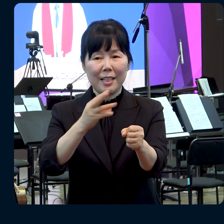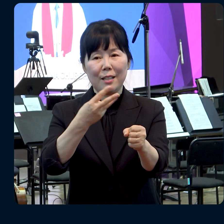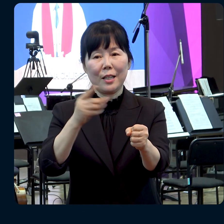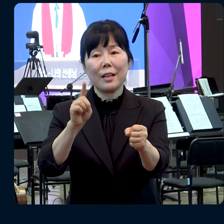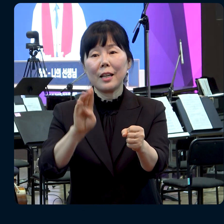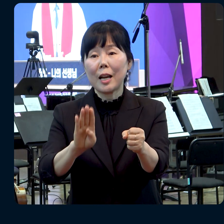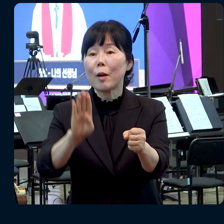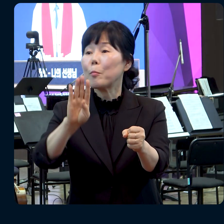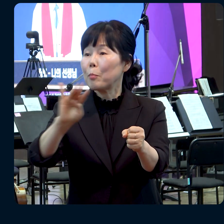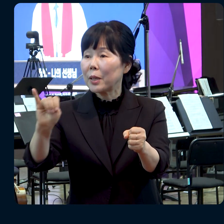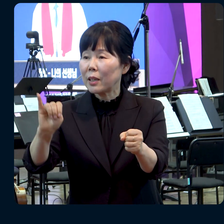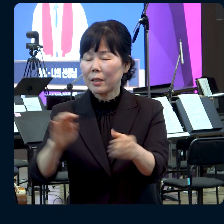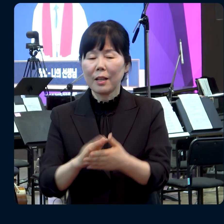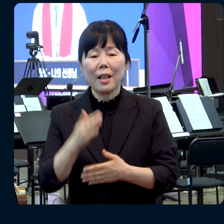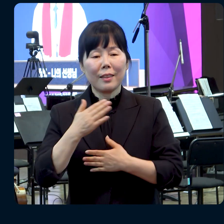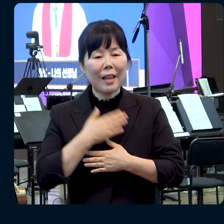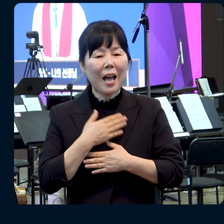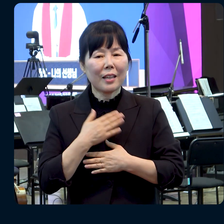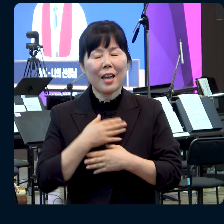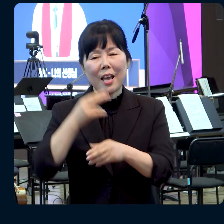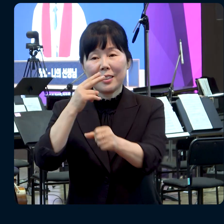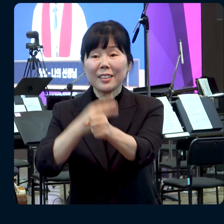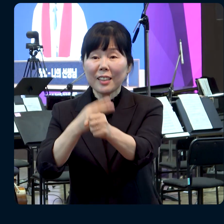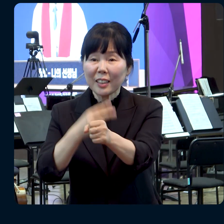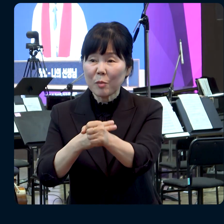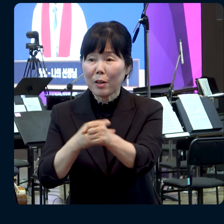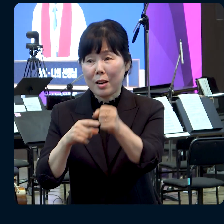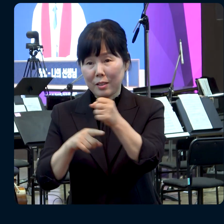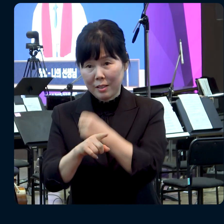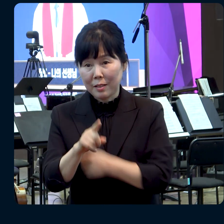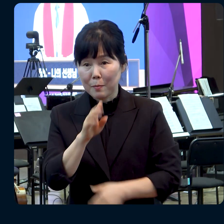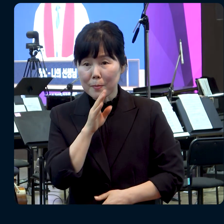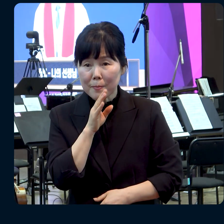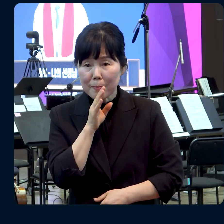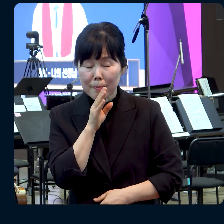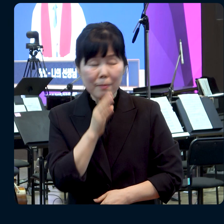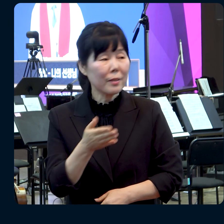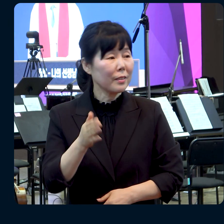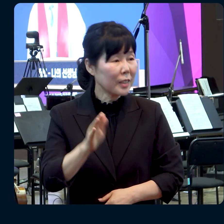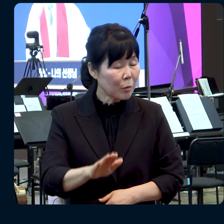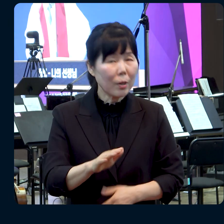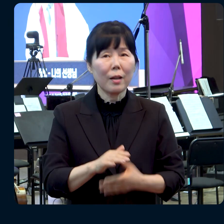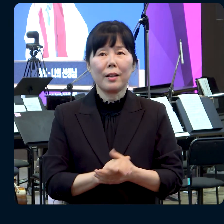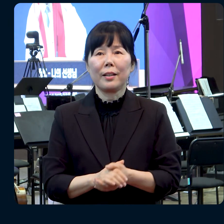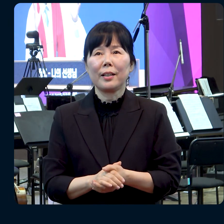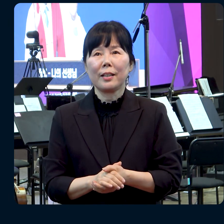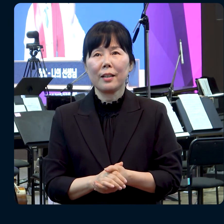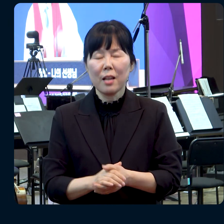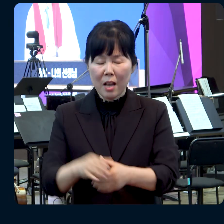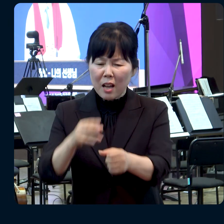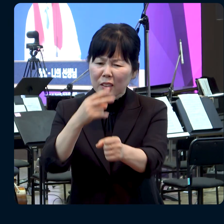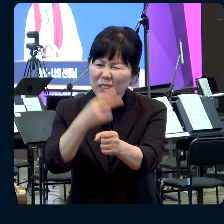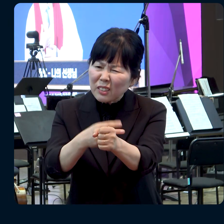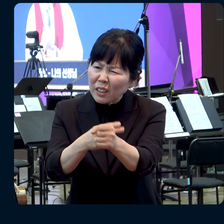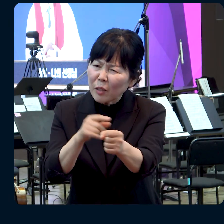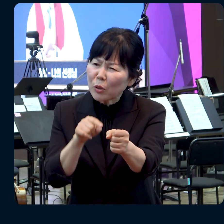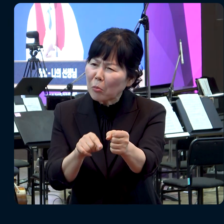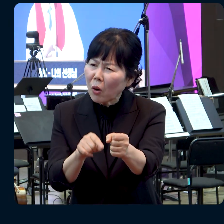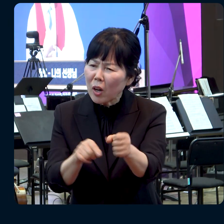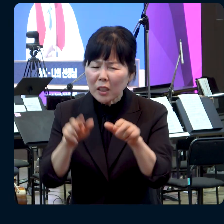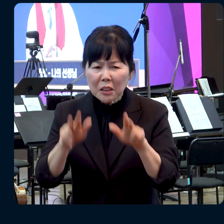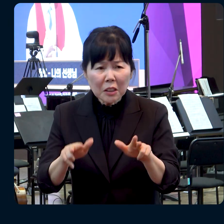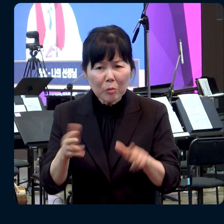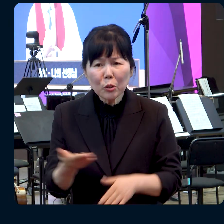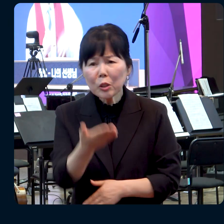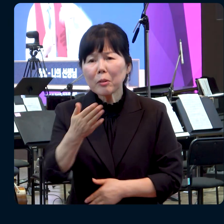우리가 나의 선생님, 그렇게 알고 있고 그렇게 번역을 합니다. 그런데 사실 그때 그 선생님이라는 것은요, 지금 우리가